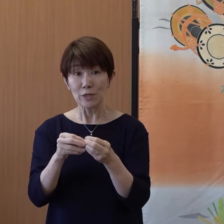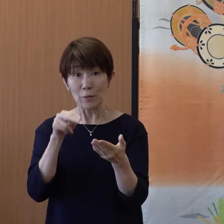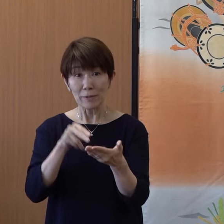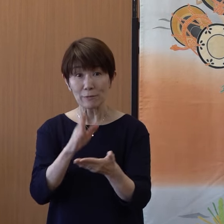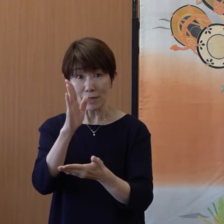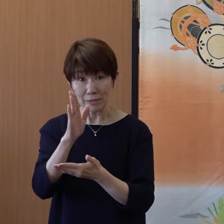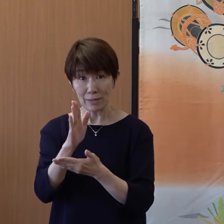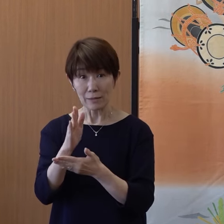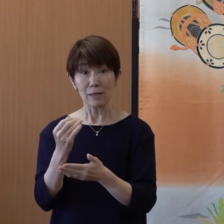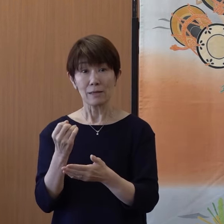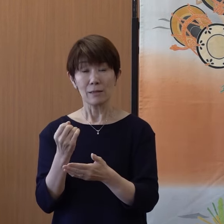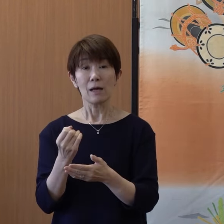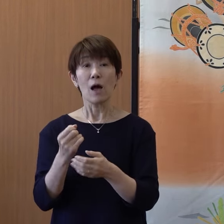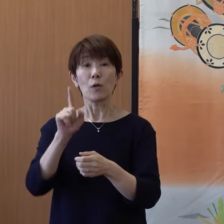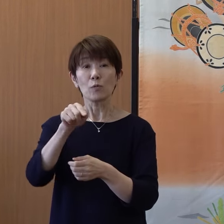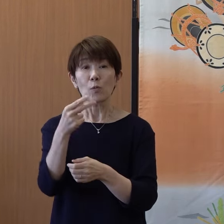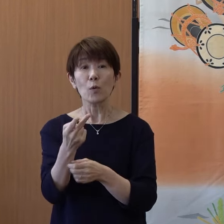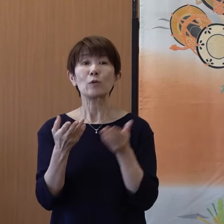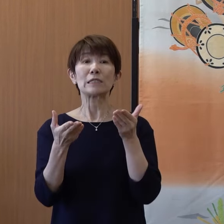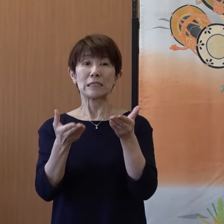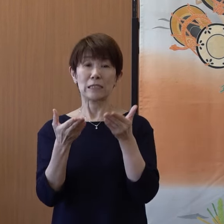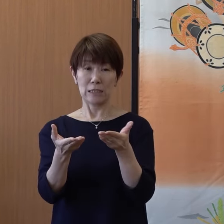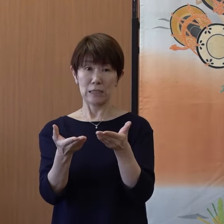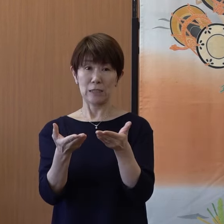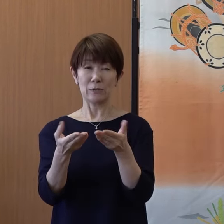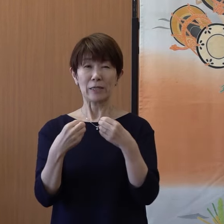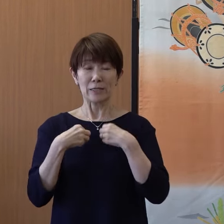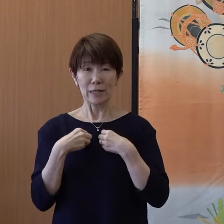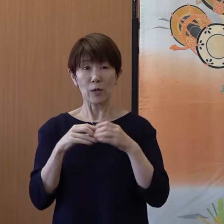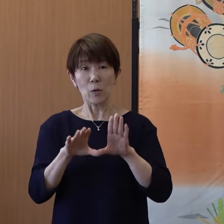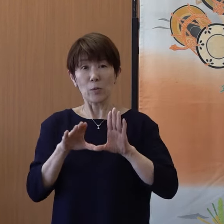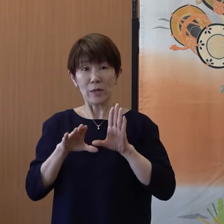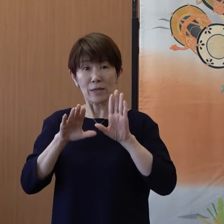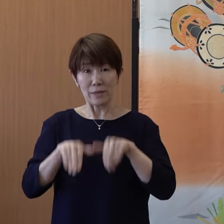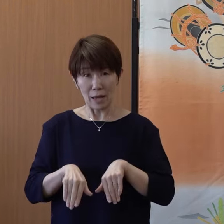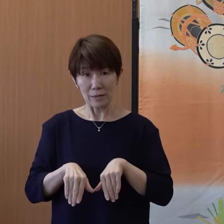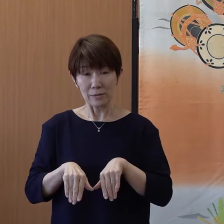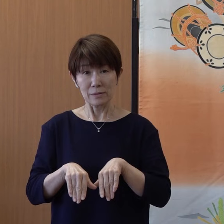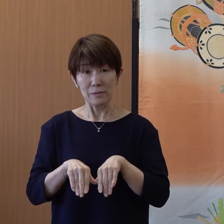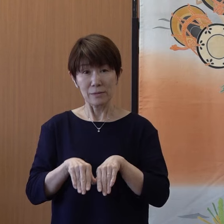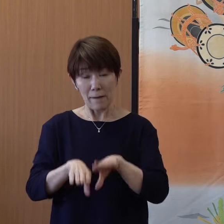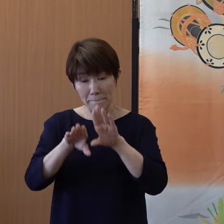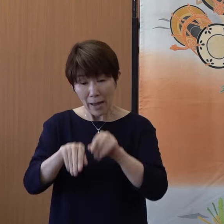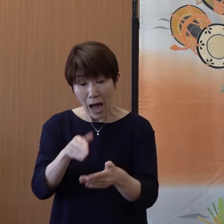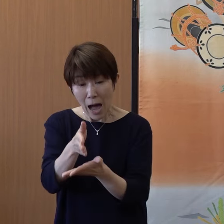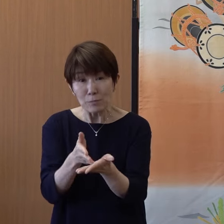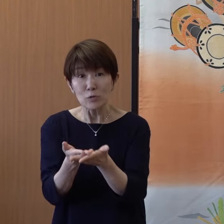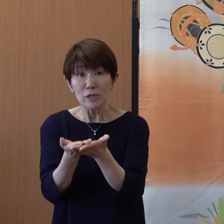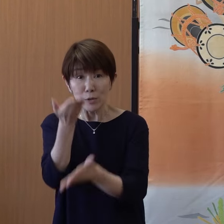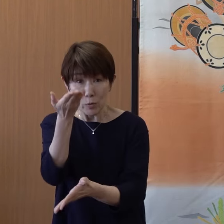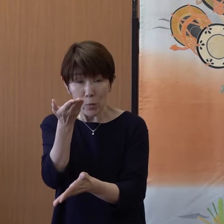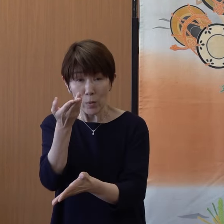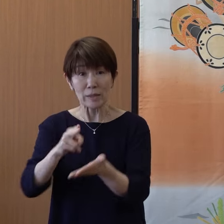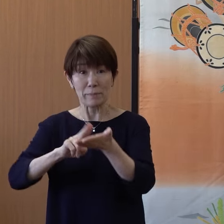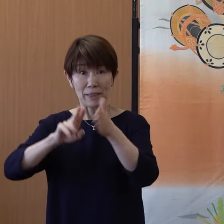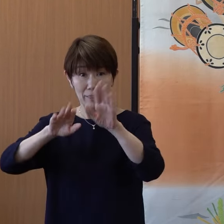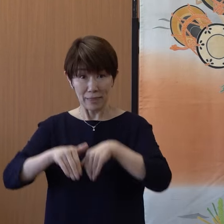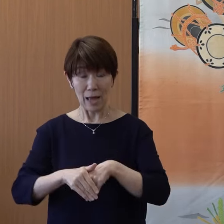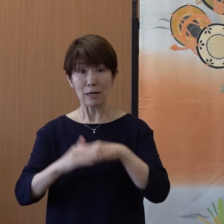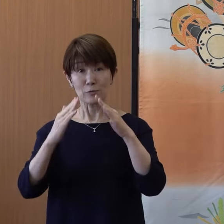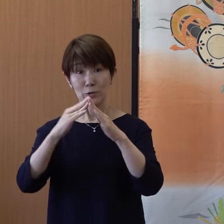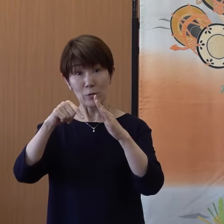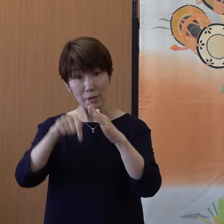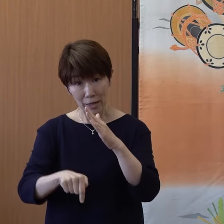令和6年能登半島地震により被害を受け半壊以上と判定した家屋のうち公費解